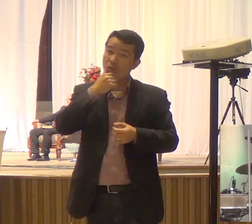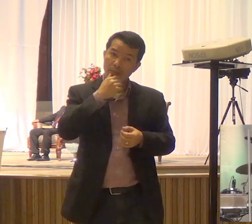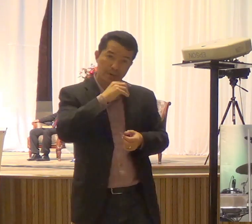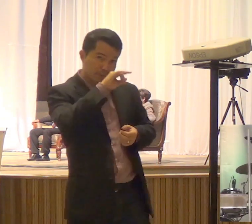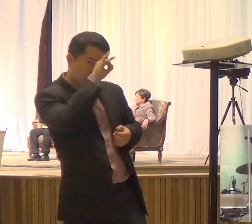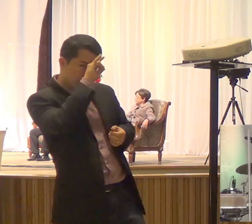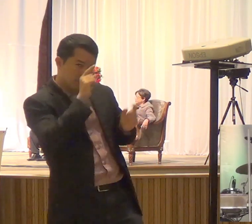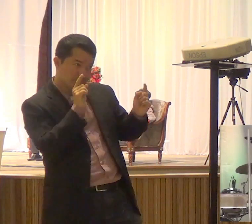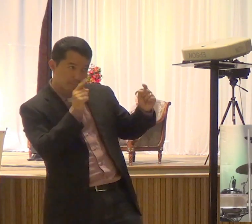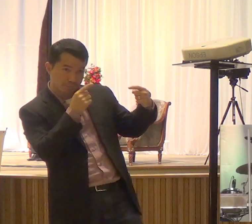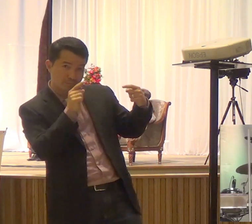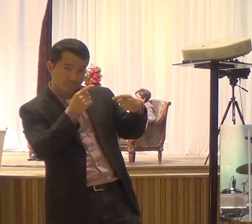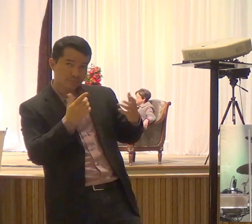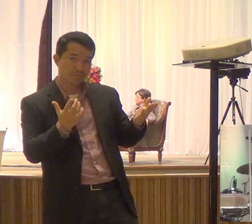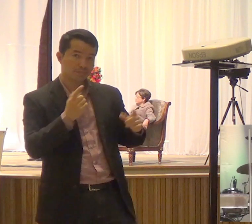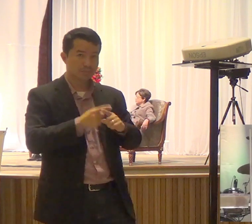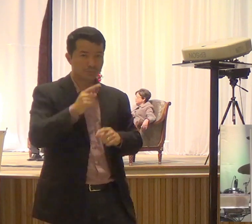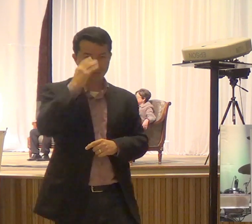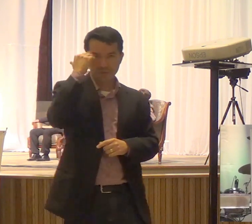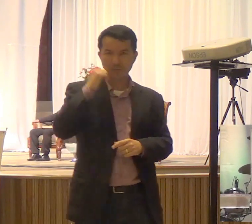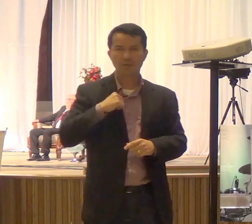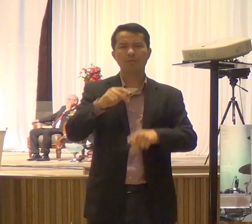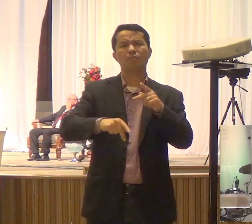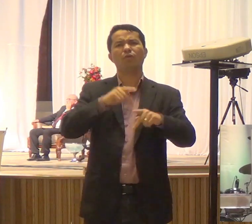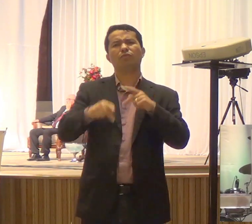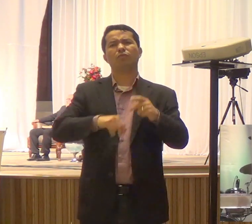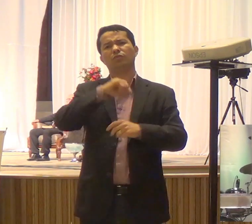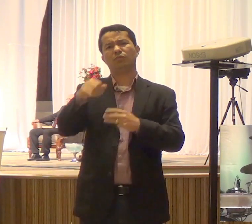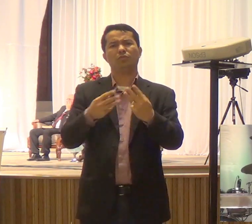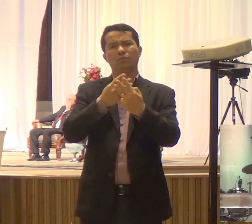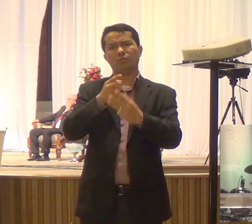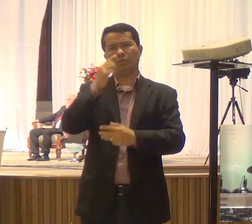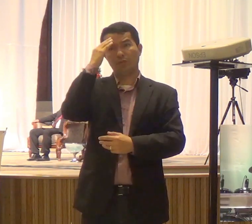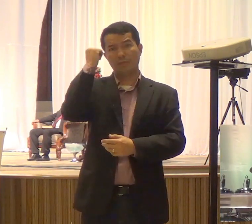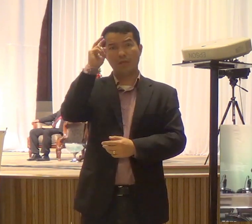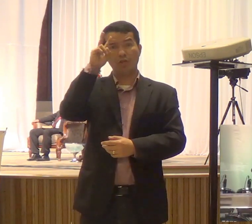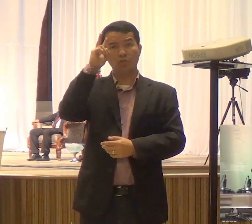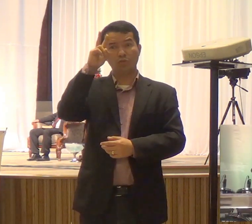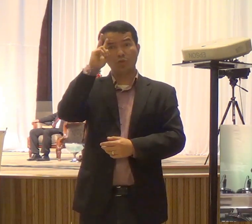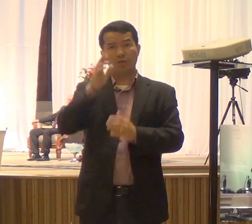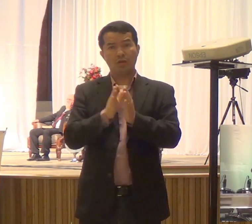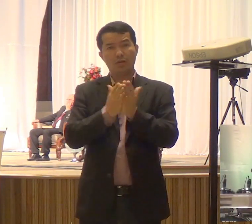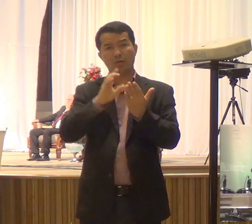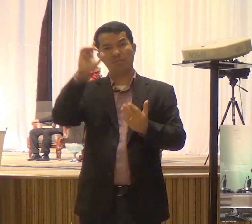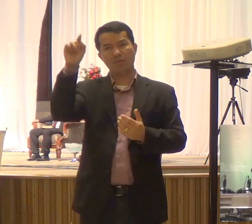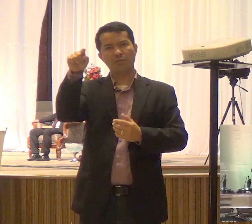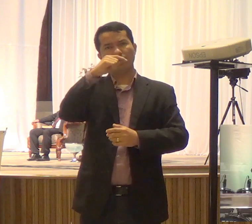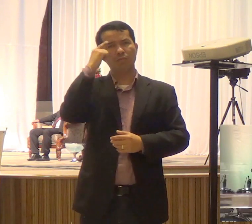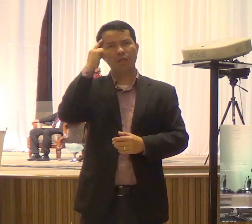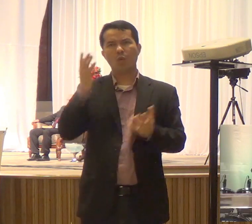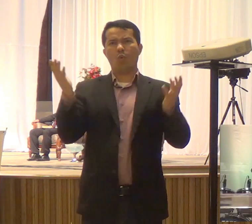Essa ideia da transgressão do povo de Israel, às vezes a gente olha para as histórias da Bíblia e fica pensando, nossa, mas como